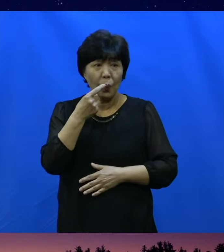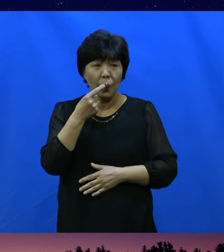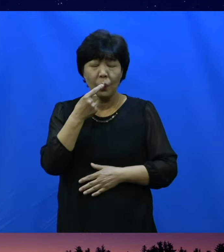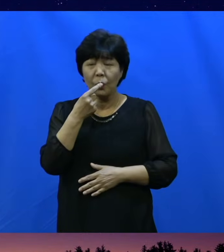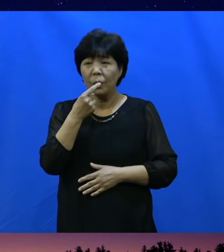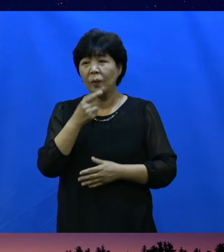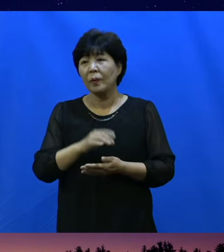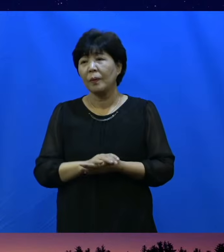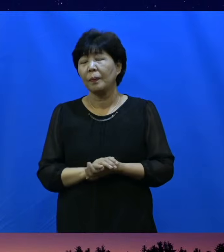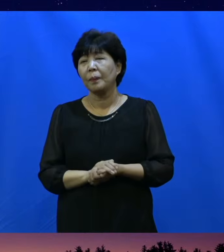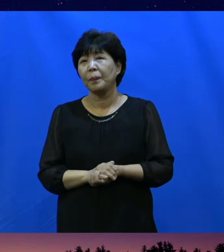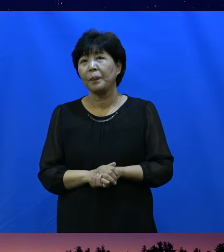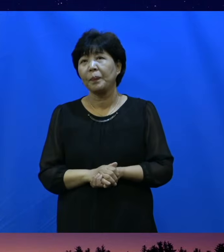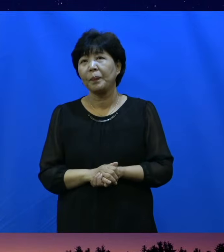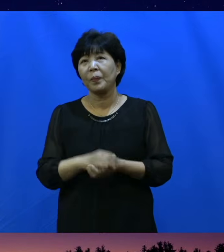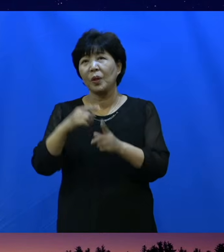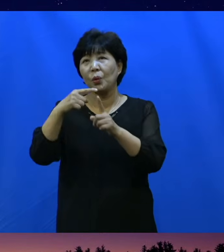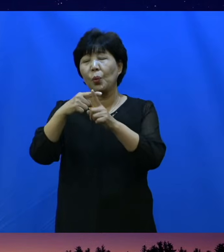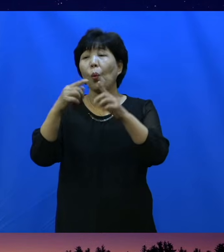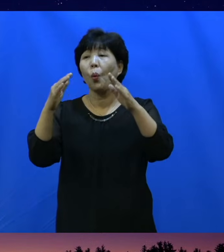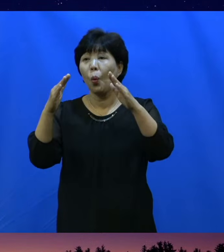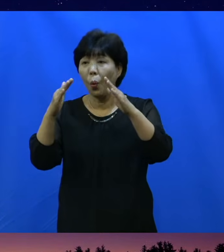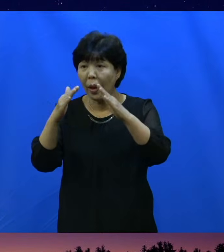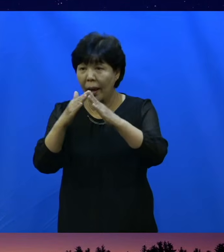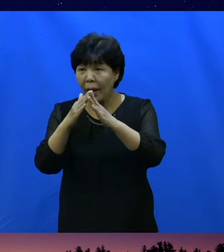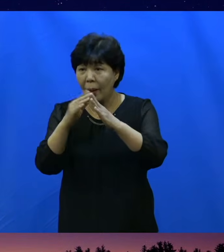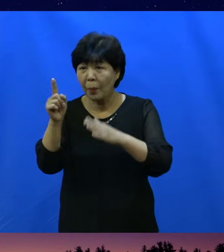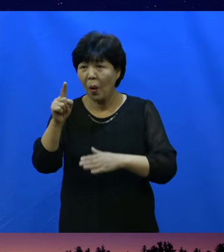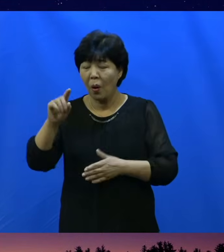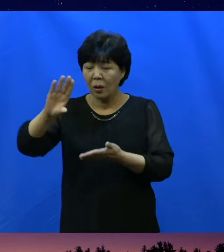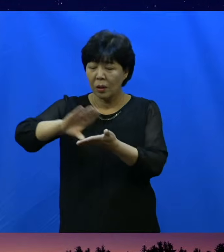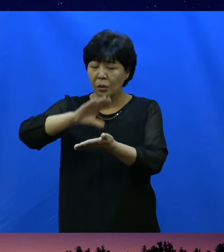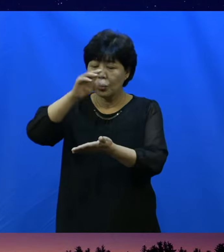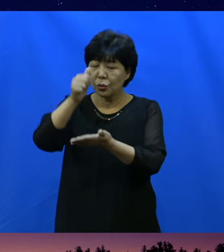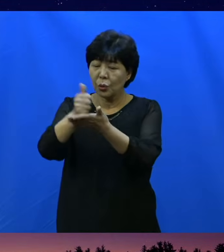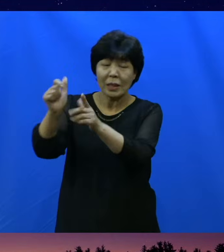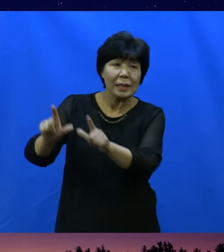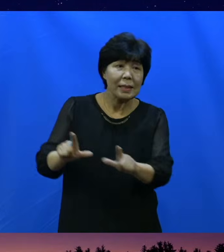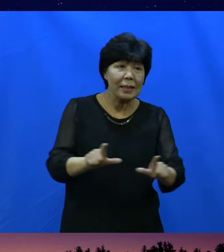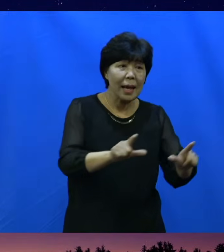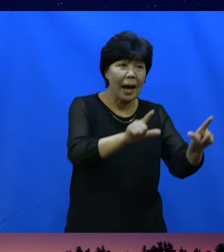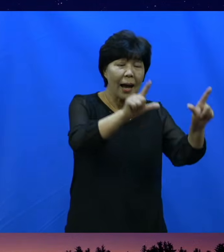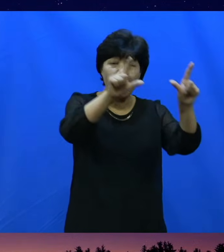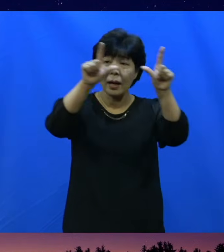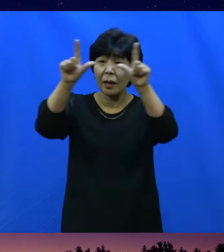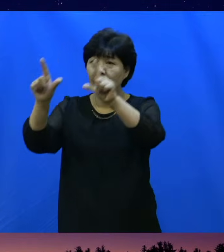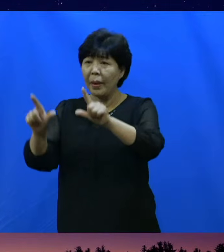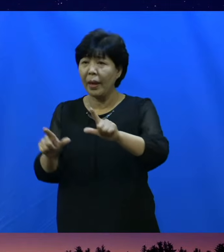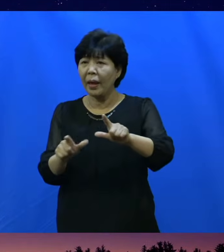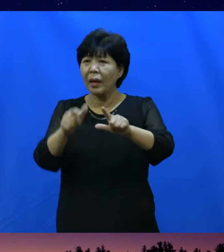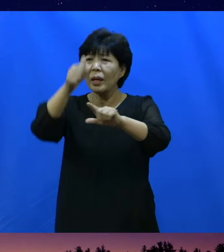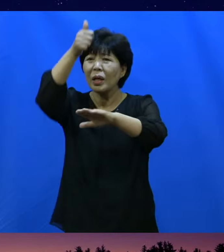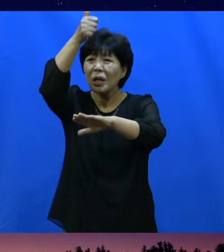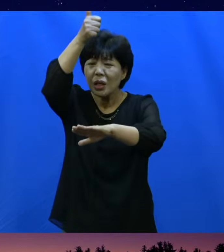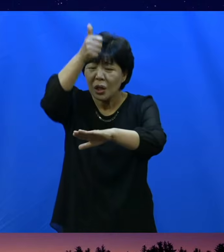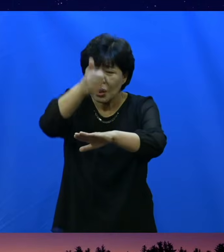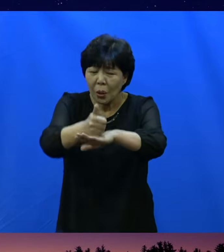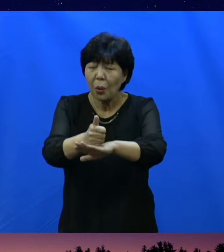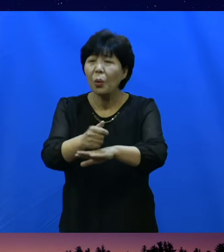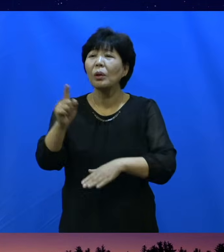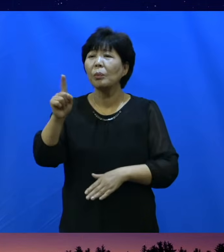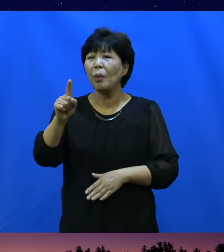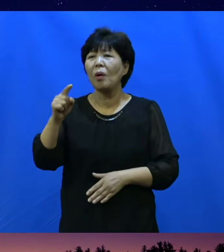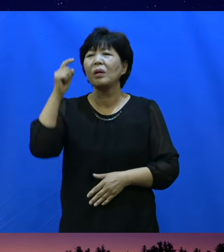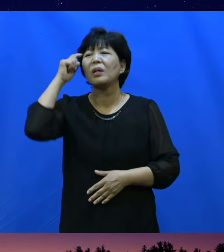이 교회의 그리스도인들의 삶의 마지막 결론을 영적 전쟁으로 바울이